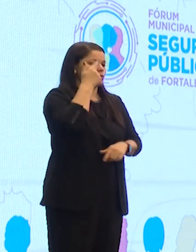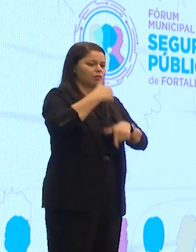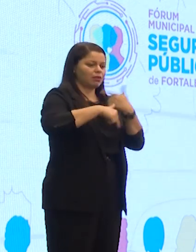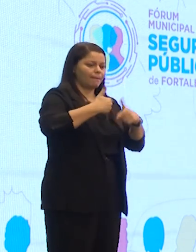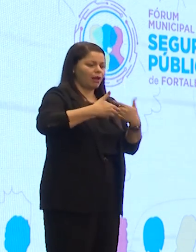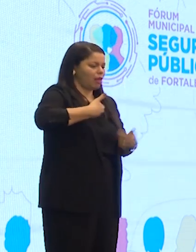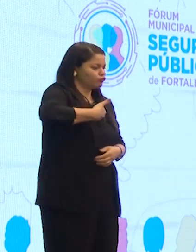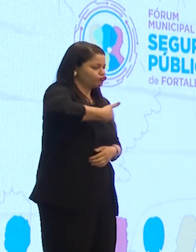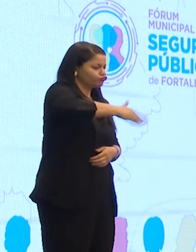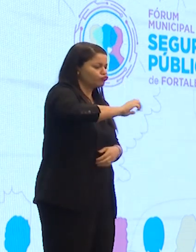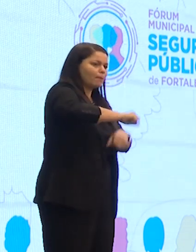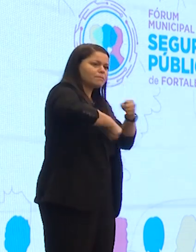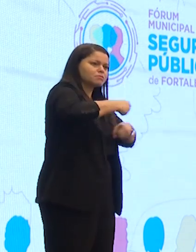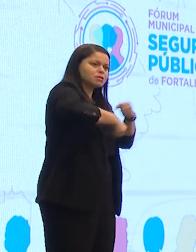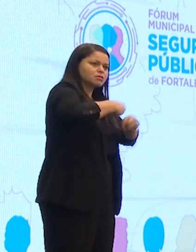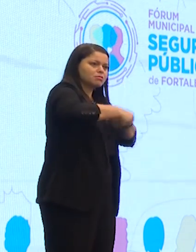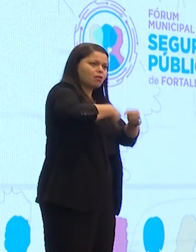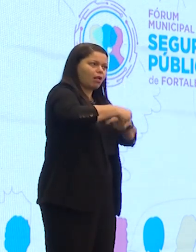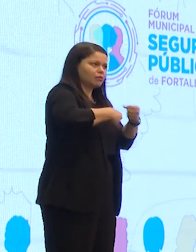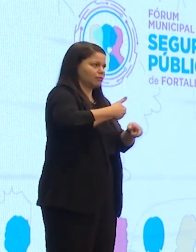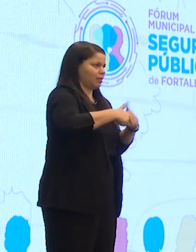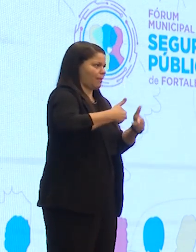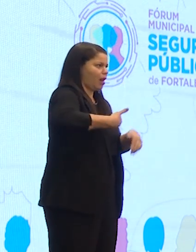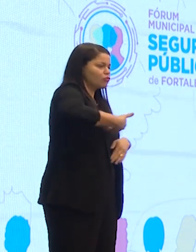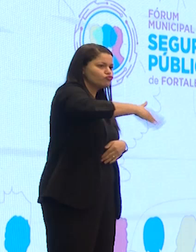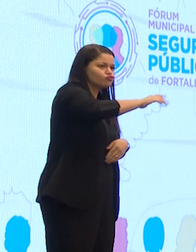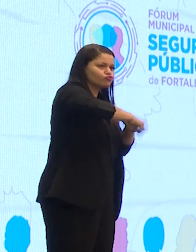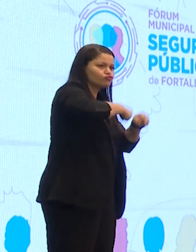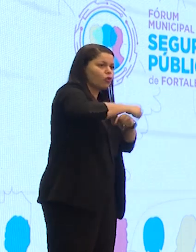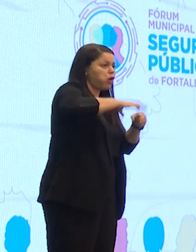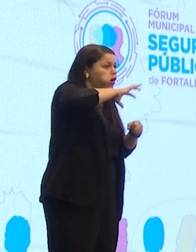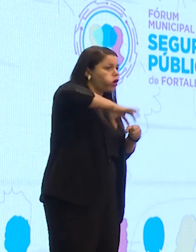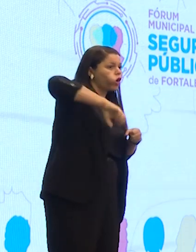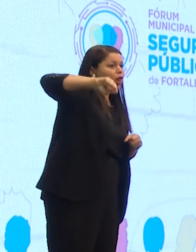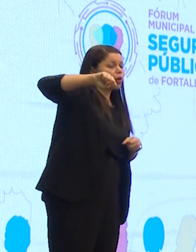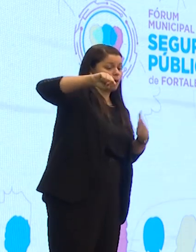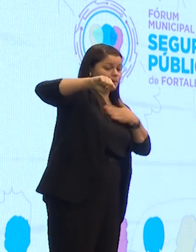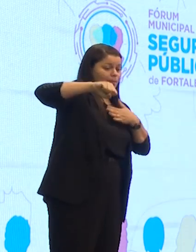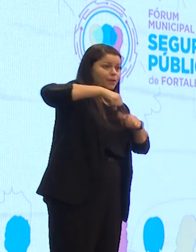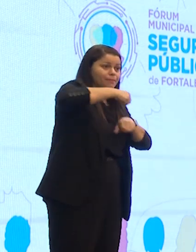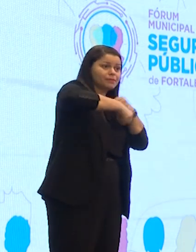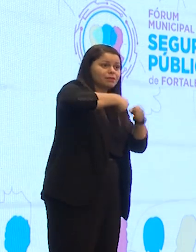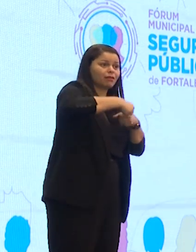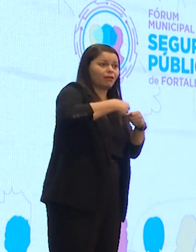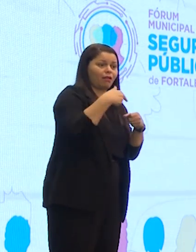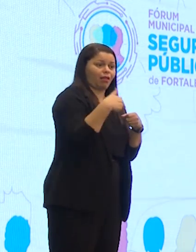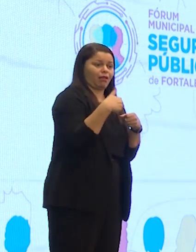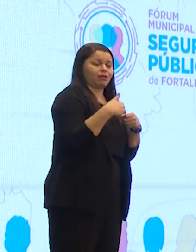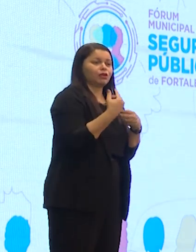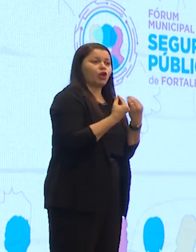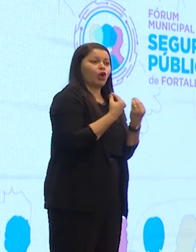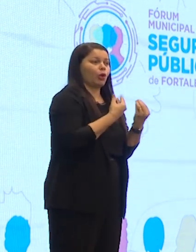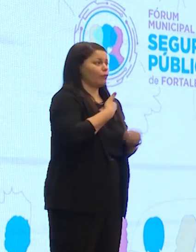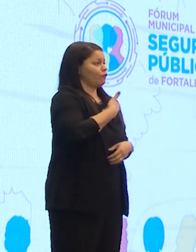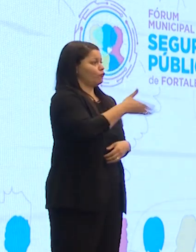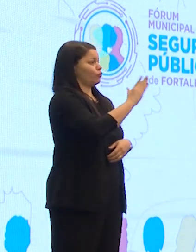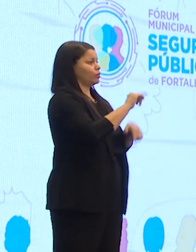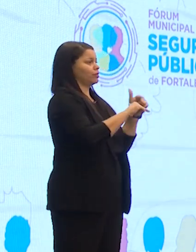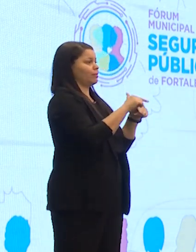Furtaram ou roubaram a bicicleta. É um crime grave para ele, porque ele foi privado da fonte de sustento da sua